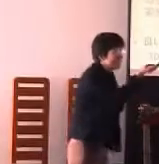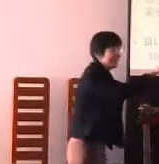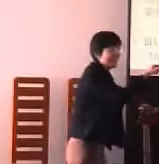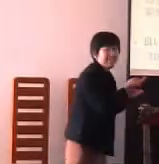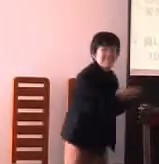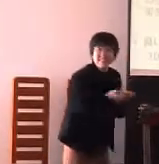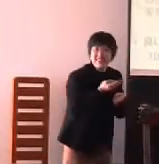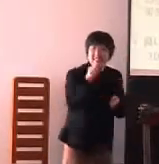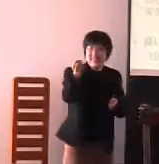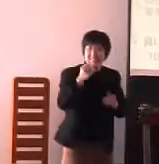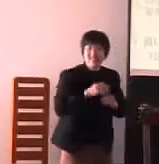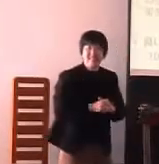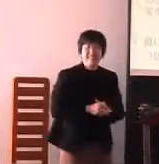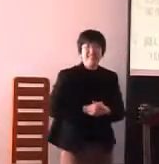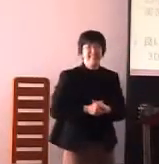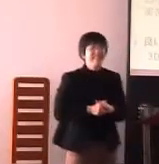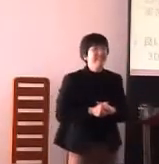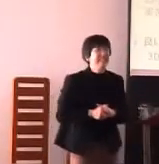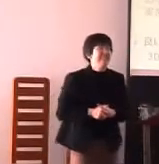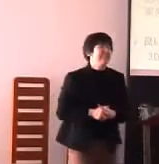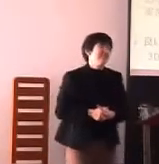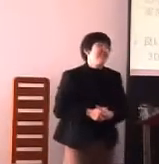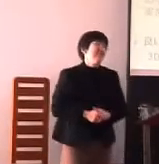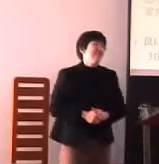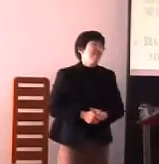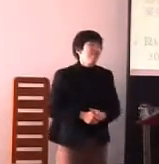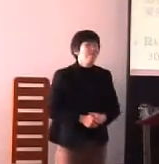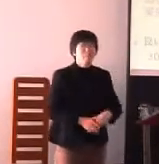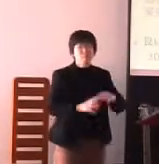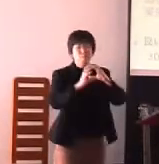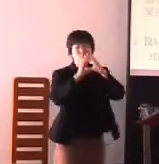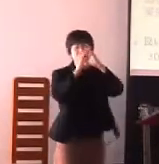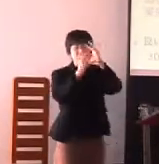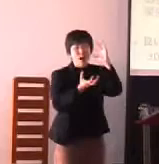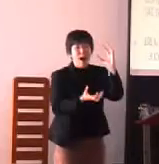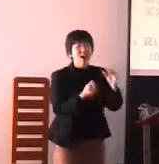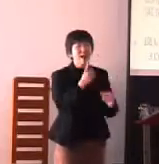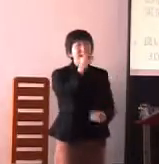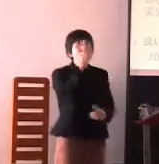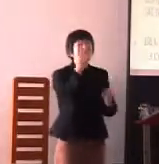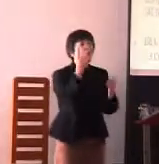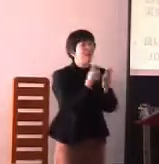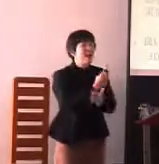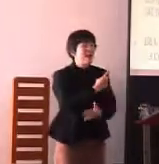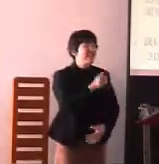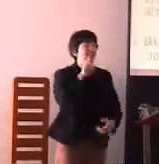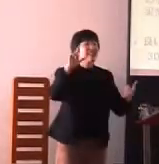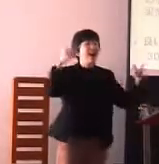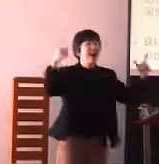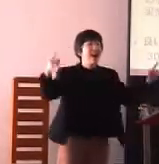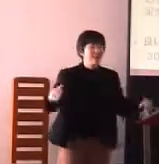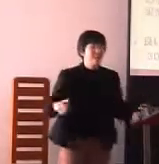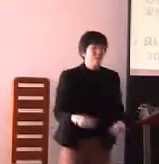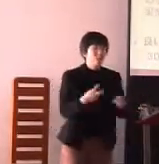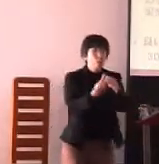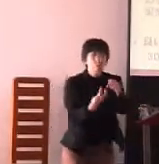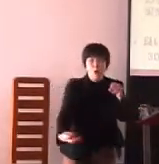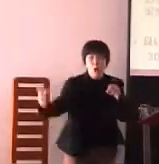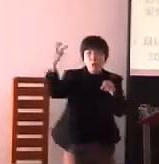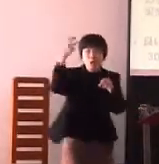思います。御霊の実は一個だけではないです。20倍、30倍、60倍、100倍と